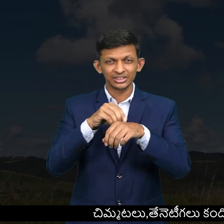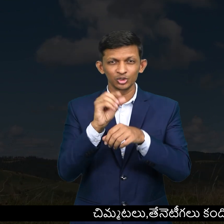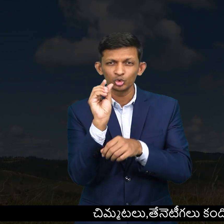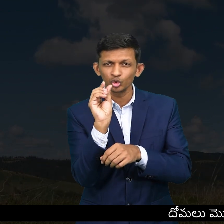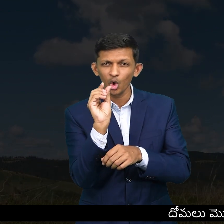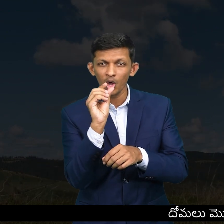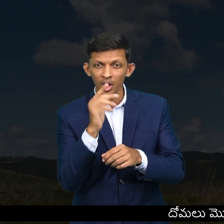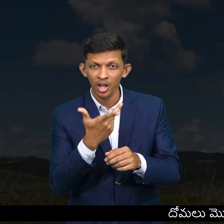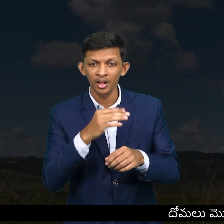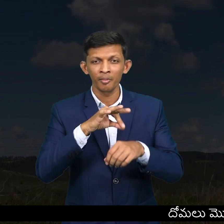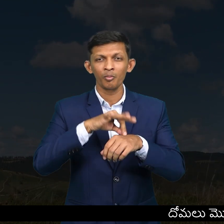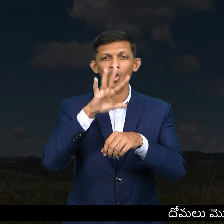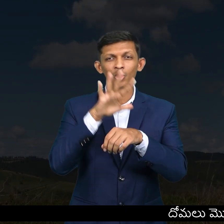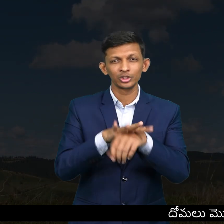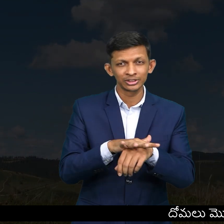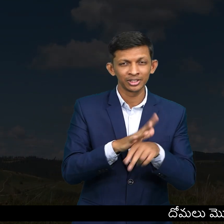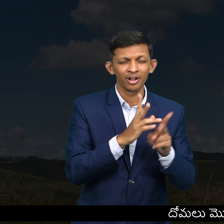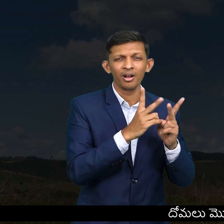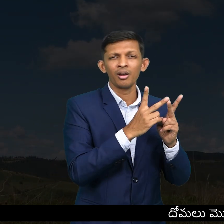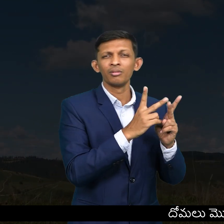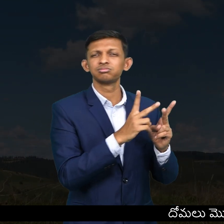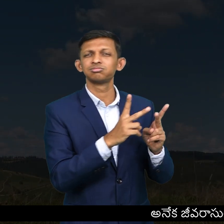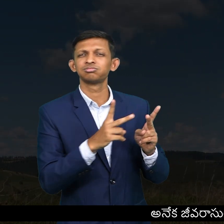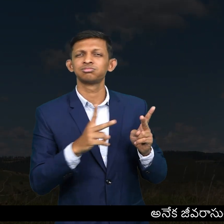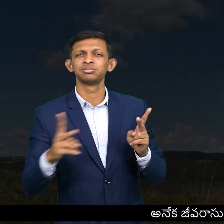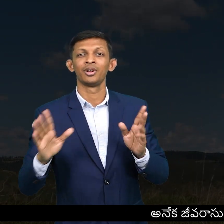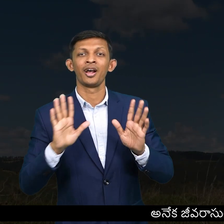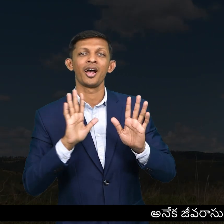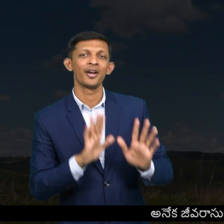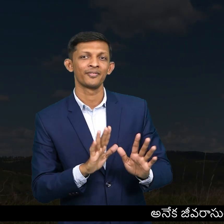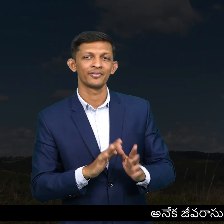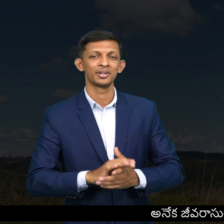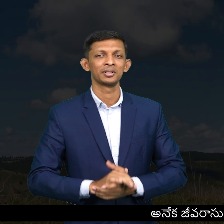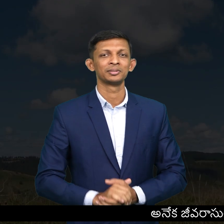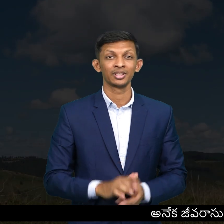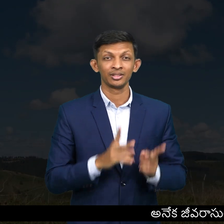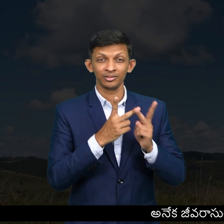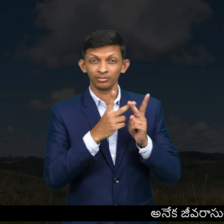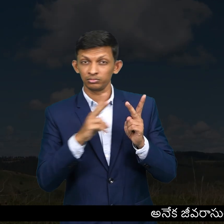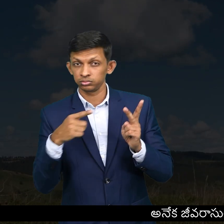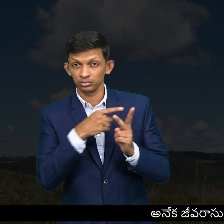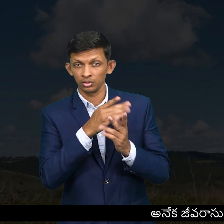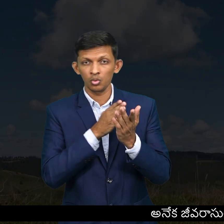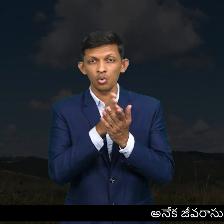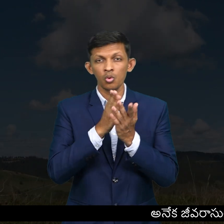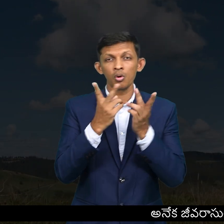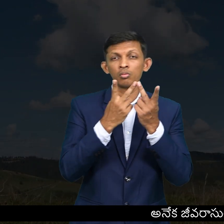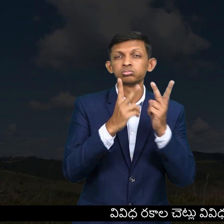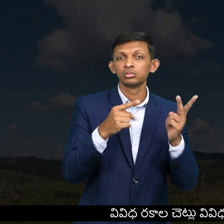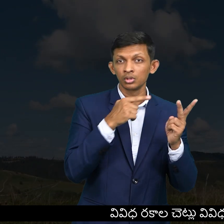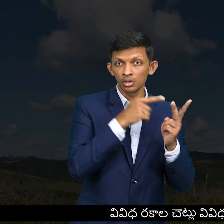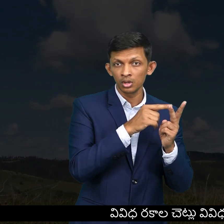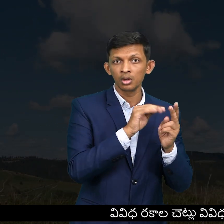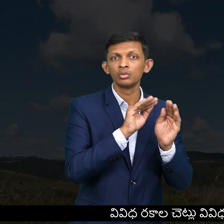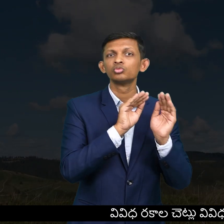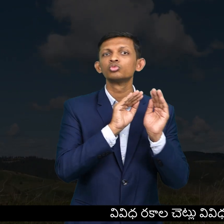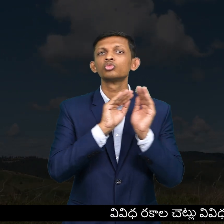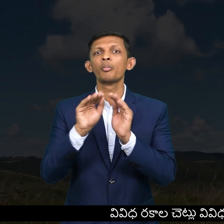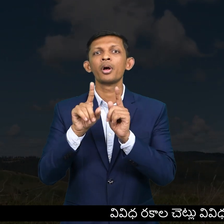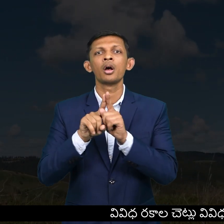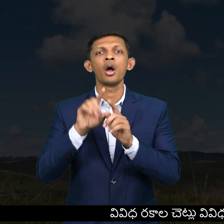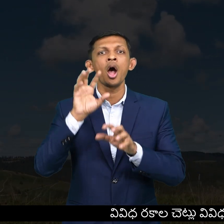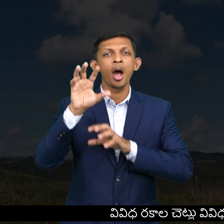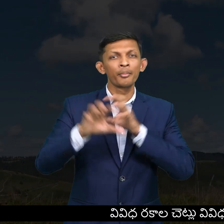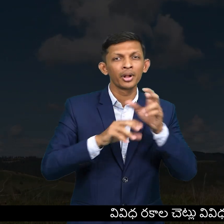నాచులు, దోమలు మొదలైన వాటితో సహా అనేక జీవరాశులు చెట్టుపై నివసిస్తాయి. వివిధ రకాల